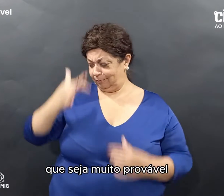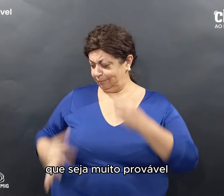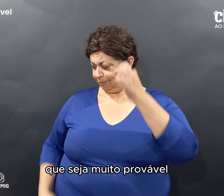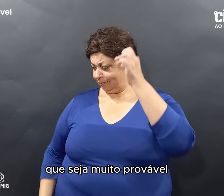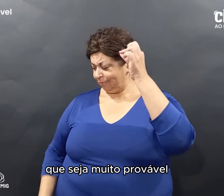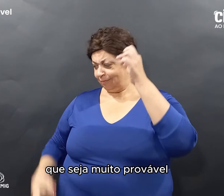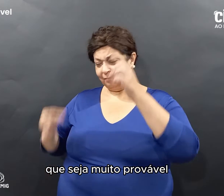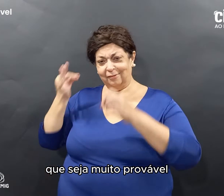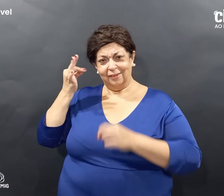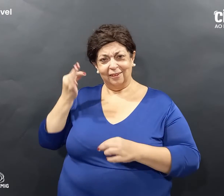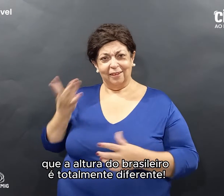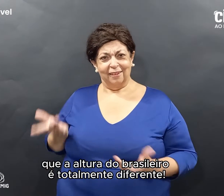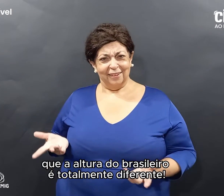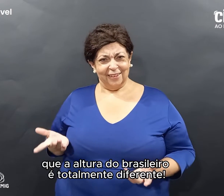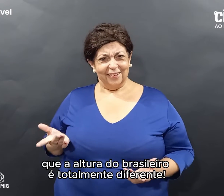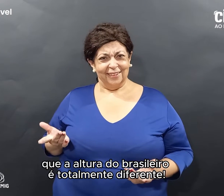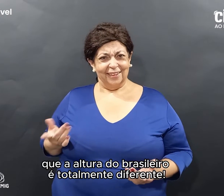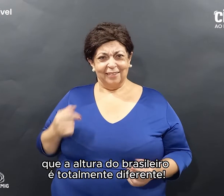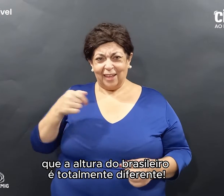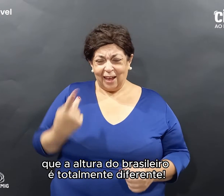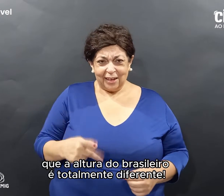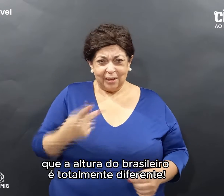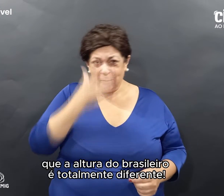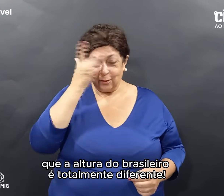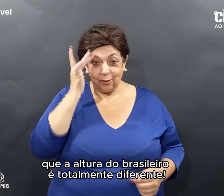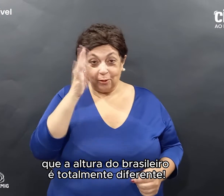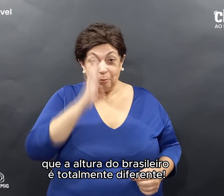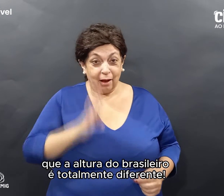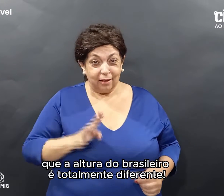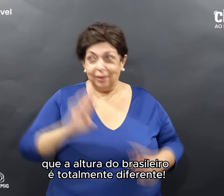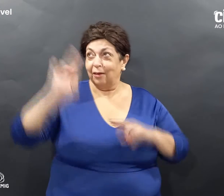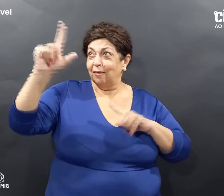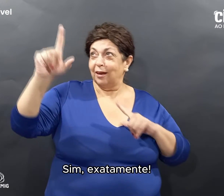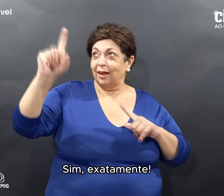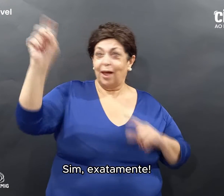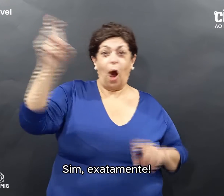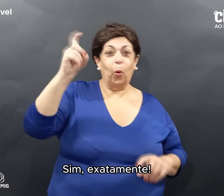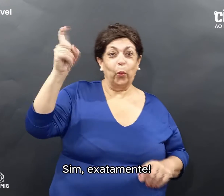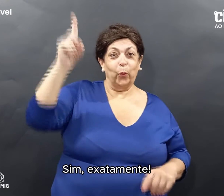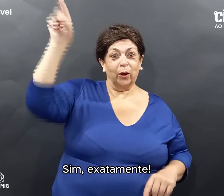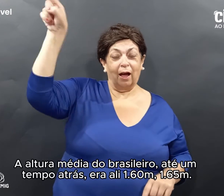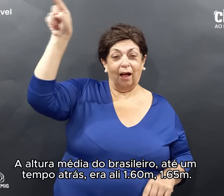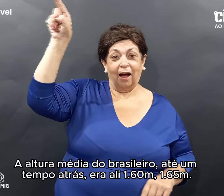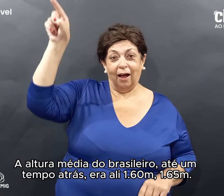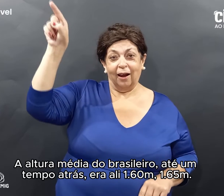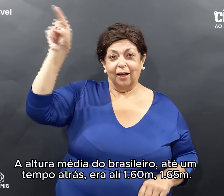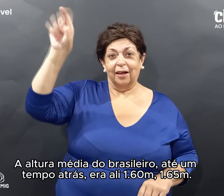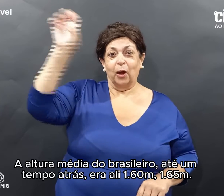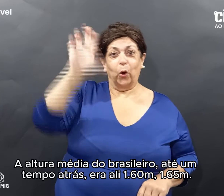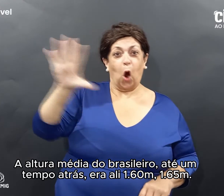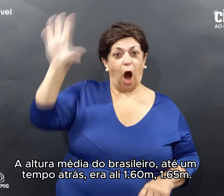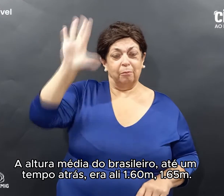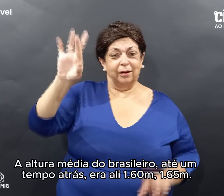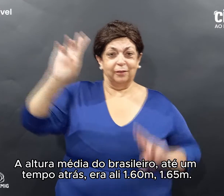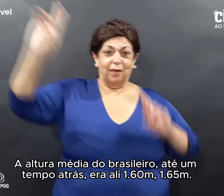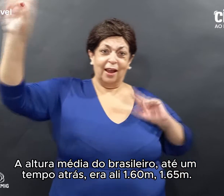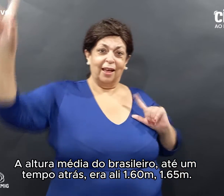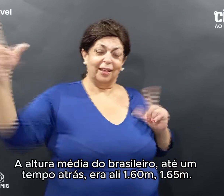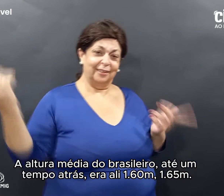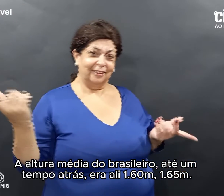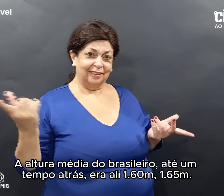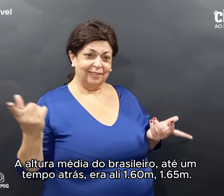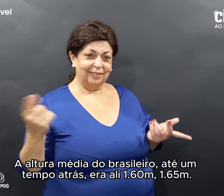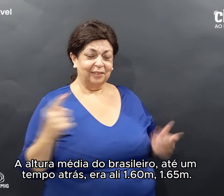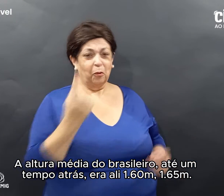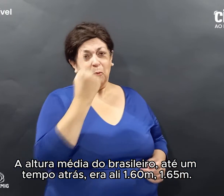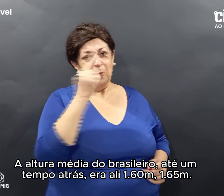que seja muito provável que a altura do brasileiro é totalmente diferente disso. Sim, exatamente. A altura média do brasileiro, até um tempo atrás, era